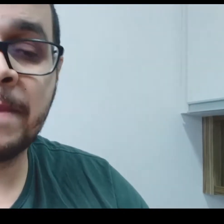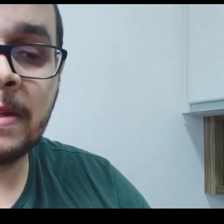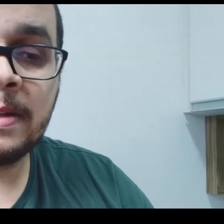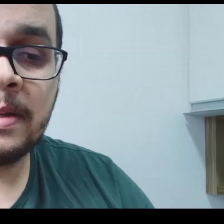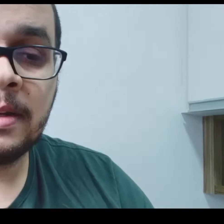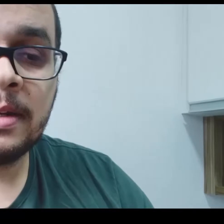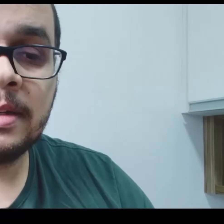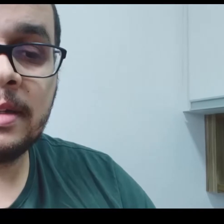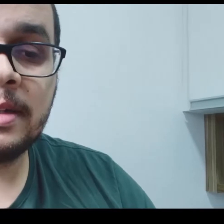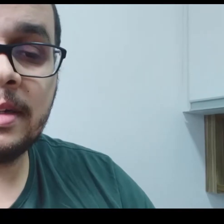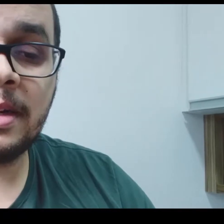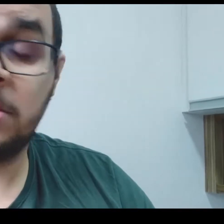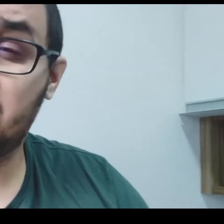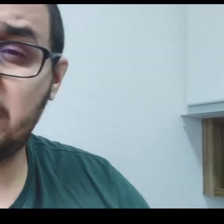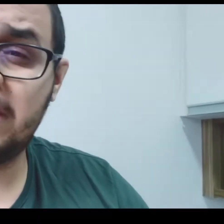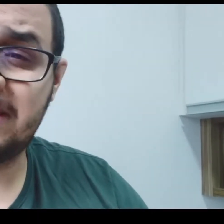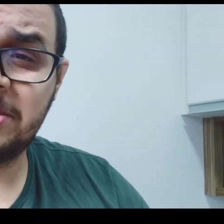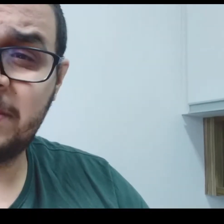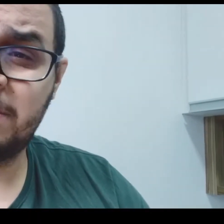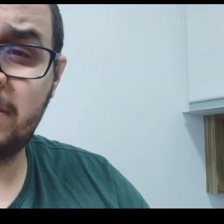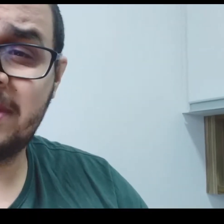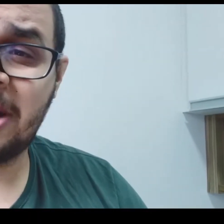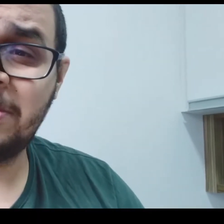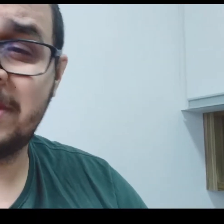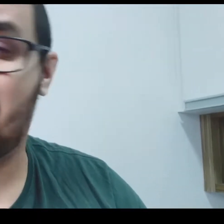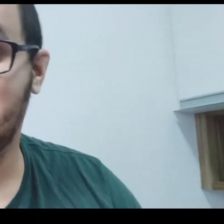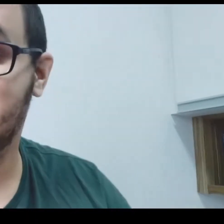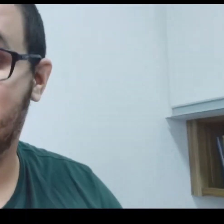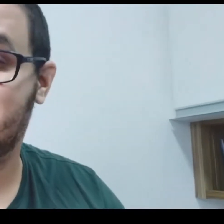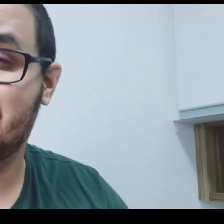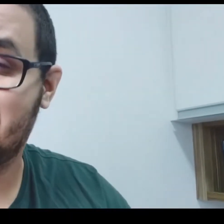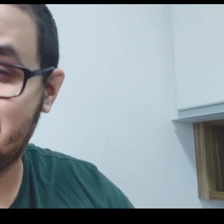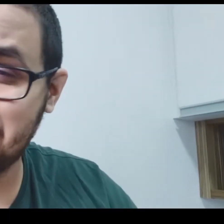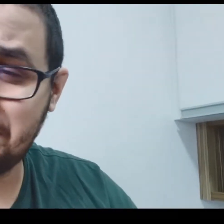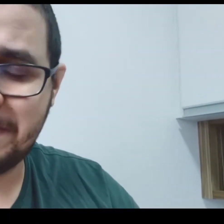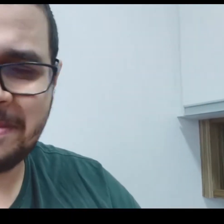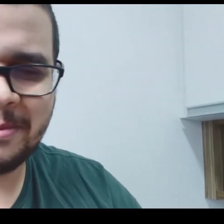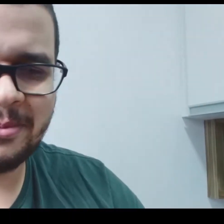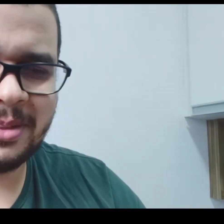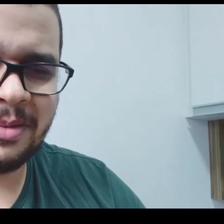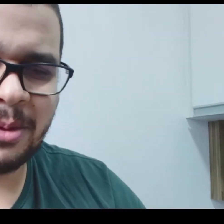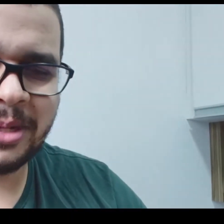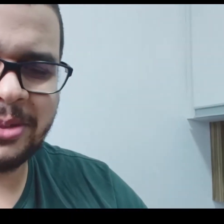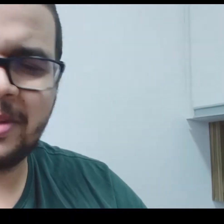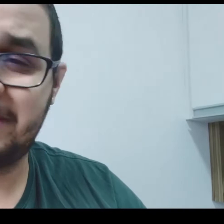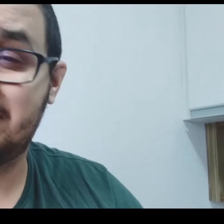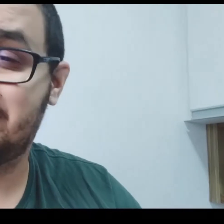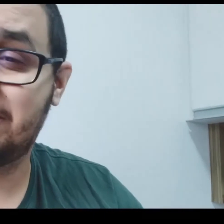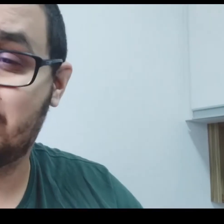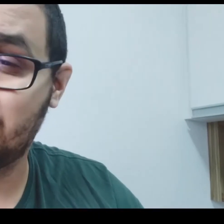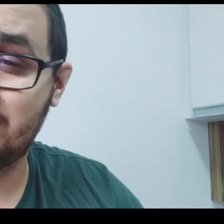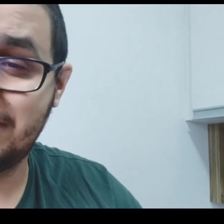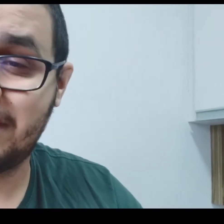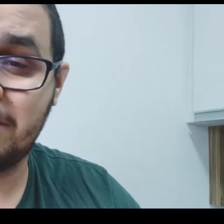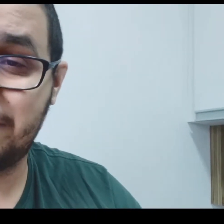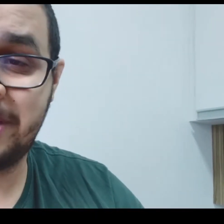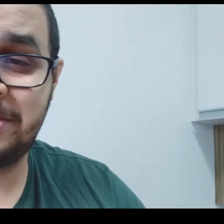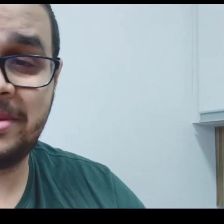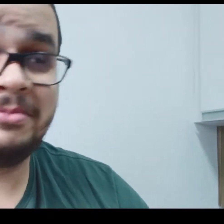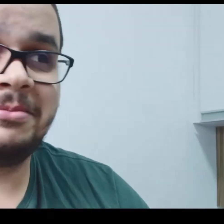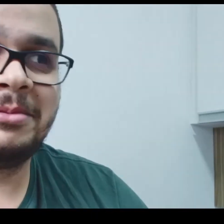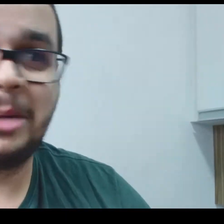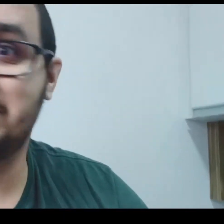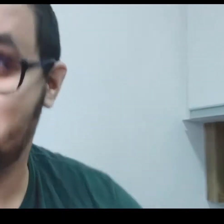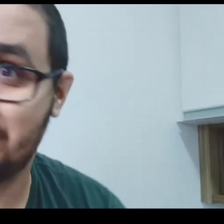né? Ao longo da minha adolescência eu tive muitos altos e baixos na vida da igreja. Teve momentos que eu quis desistir de tudo e teve